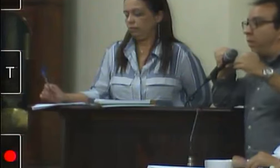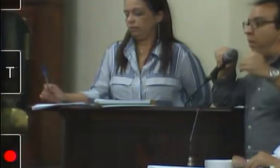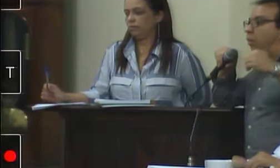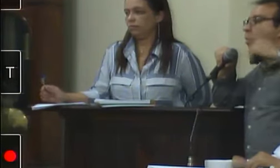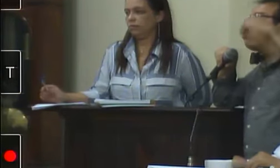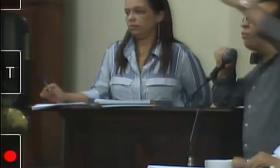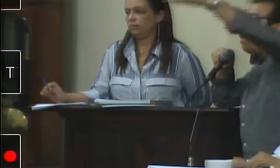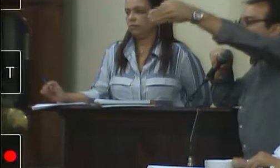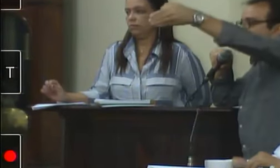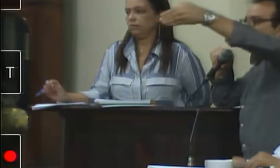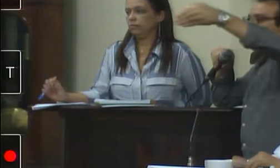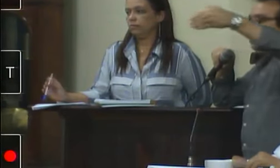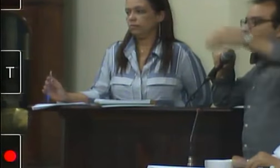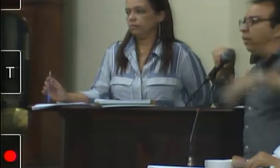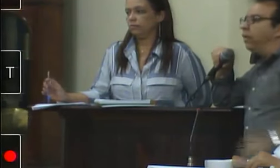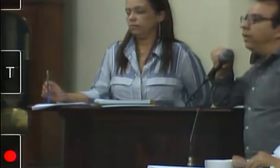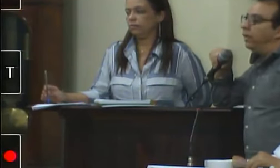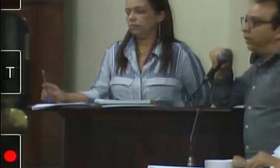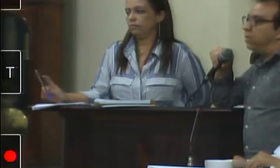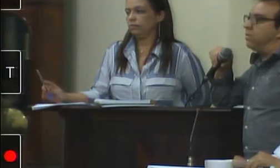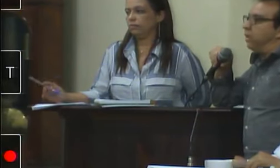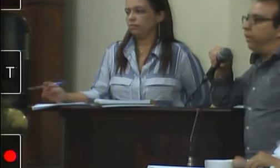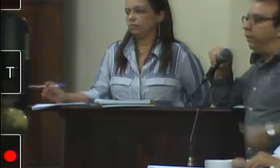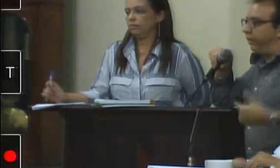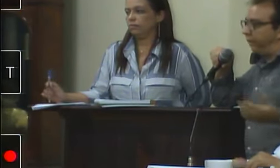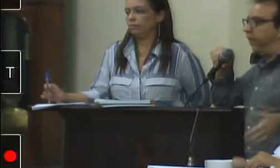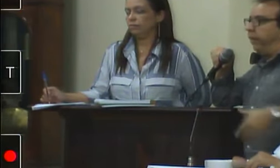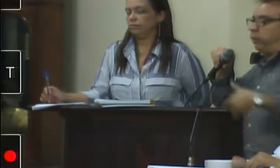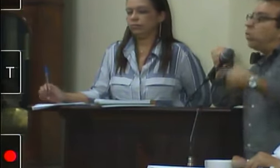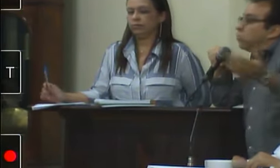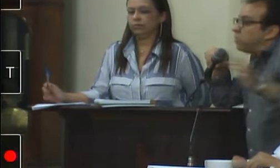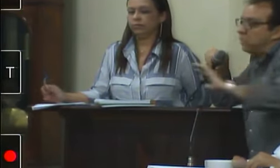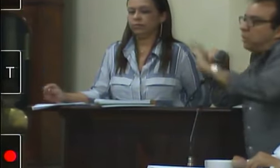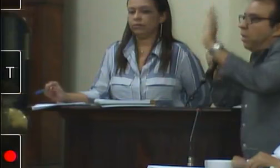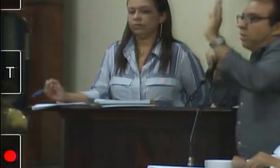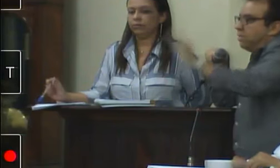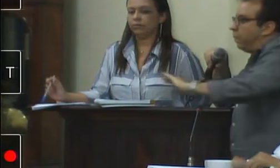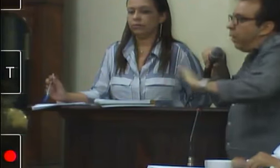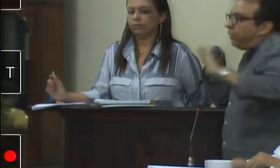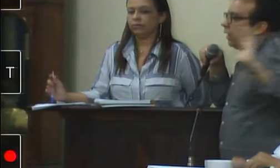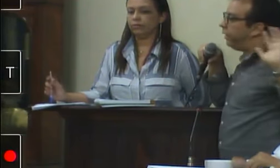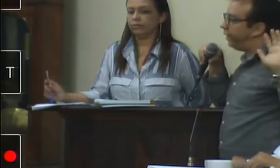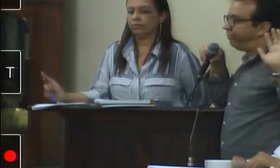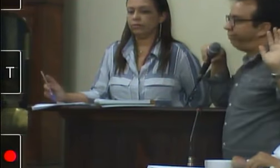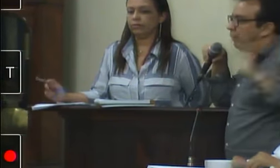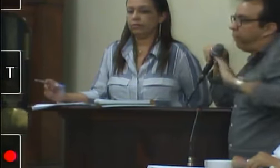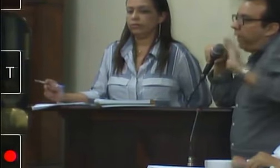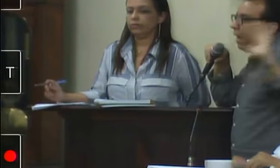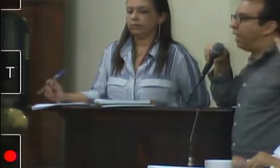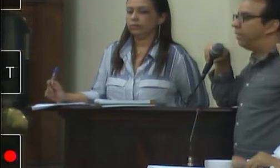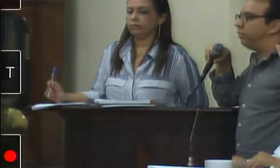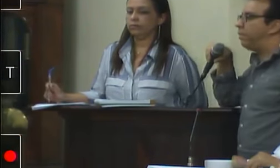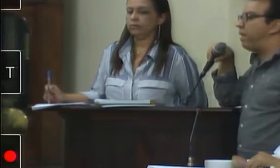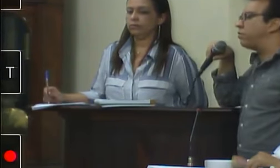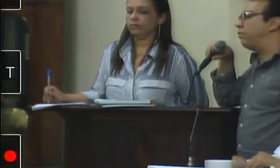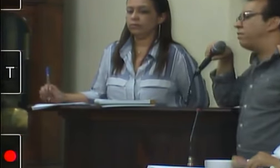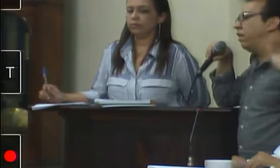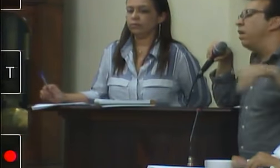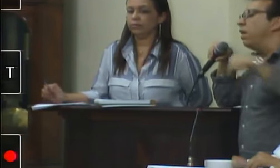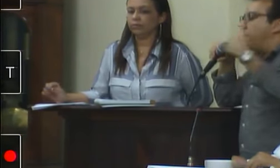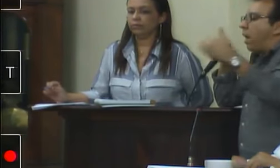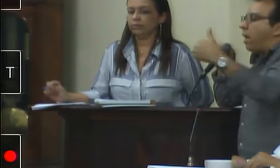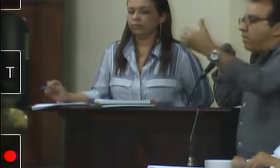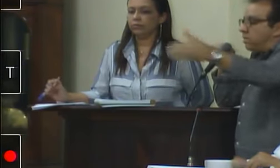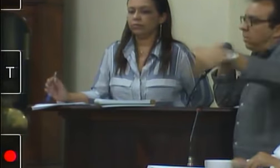mas o problema é como isso vem, entendeu? Então, assim, todos os municípios, se a portaria está publicada, não tem mais o que